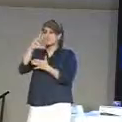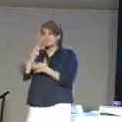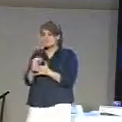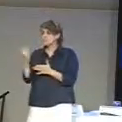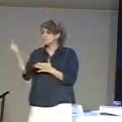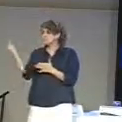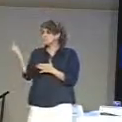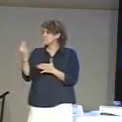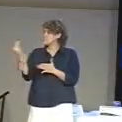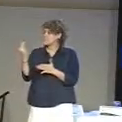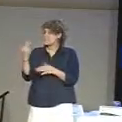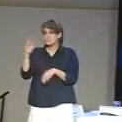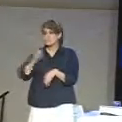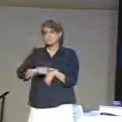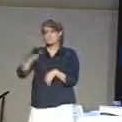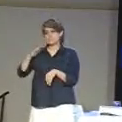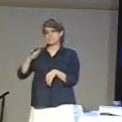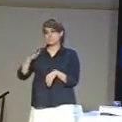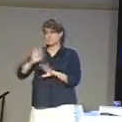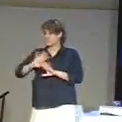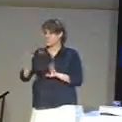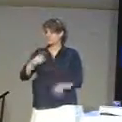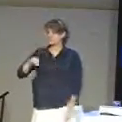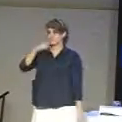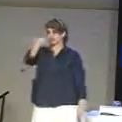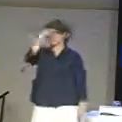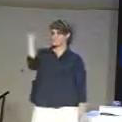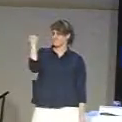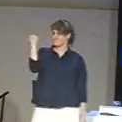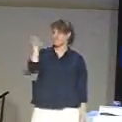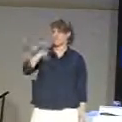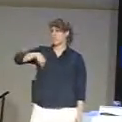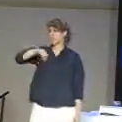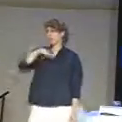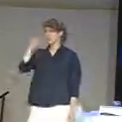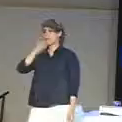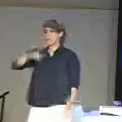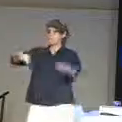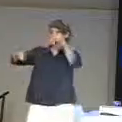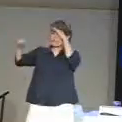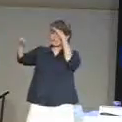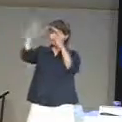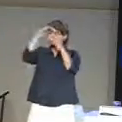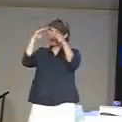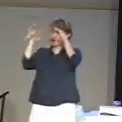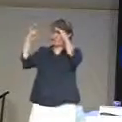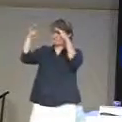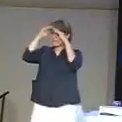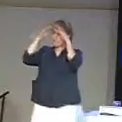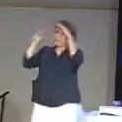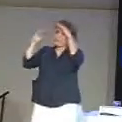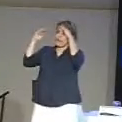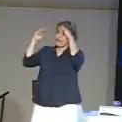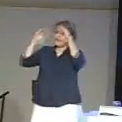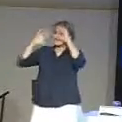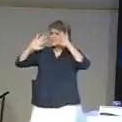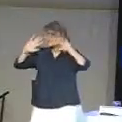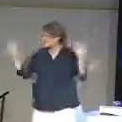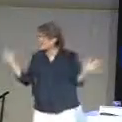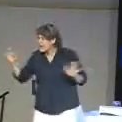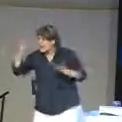porque creo que también estamos hasta la madre de reflexiones y queremos más acción.